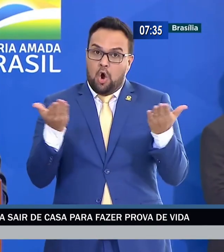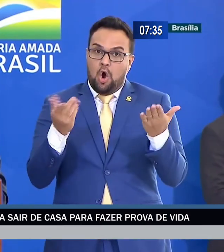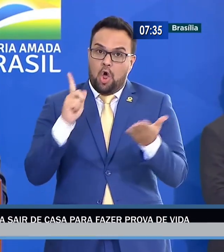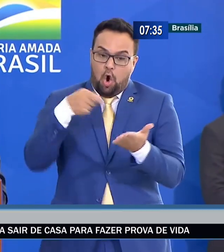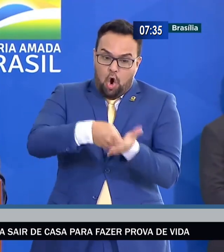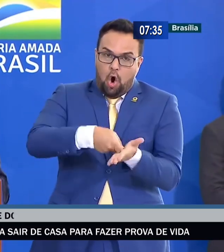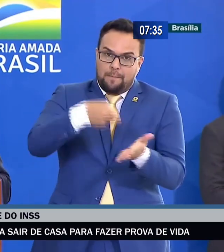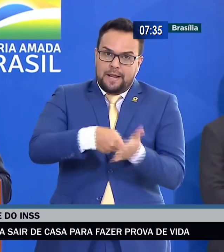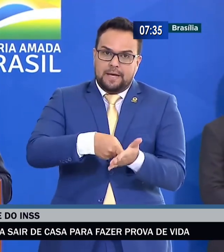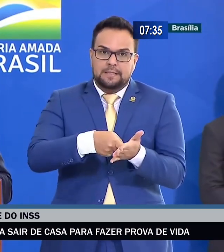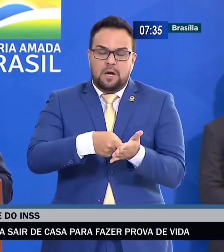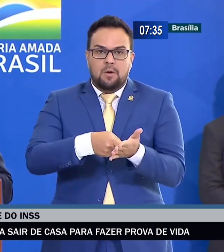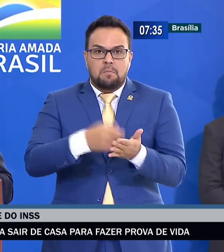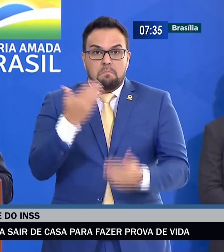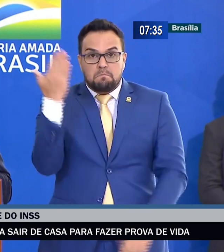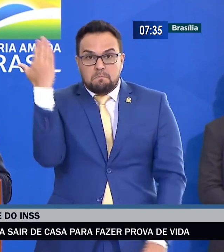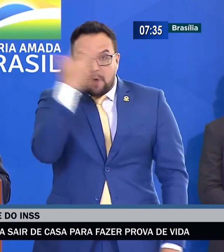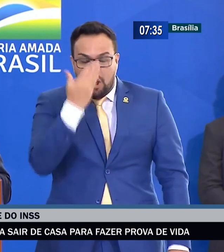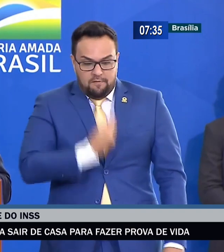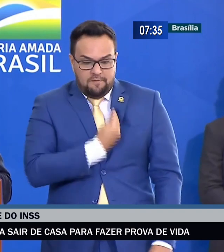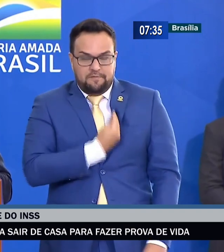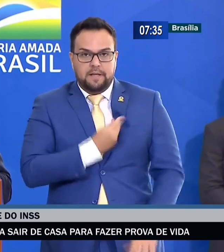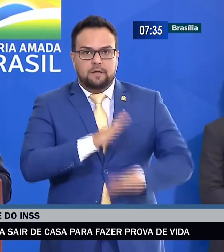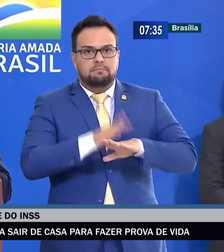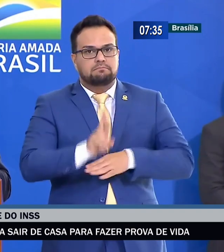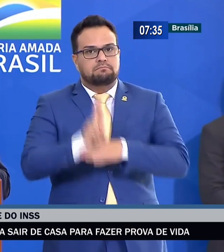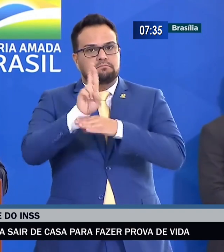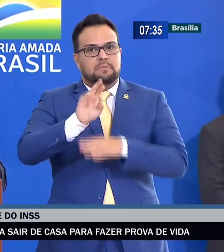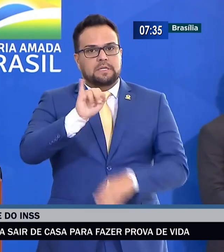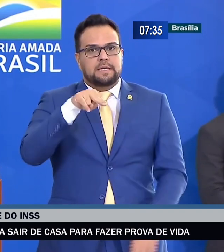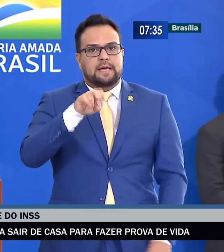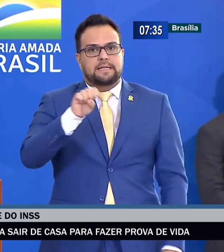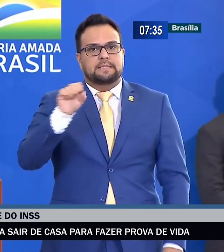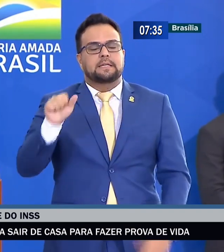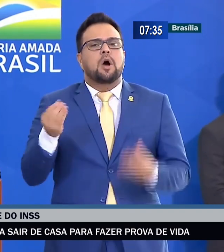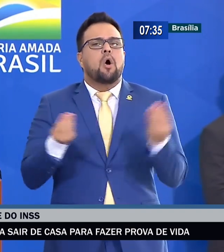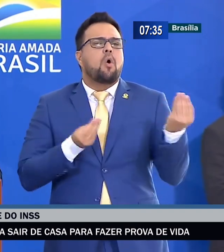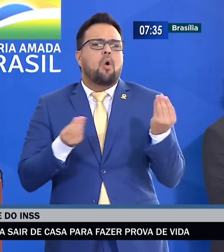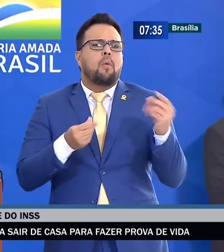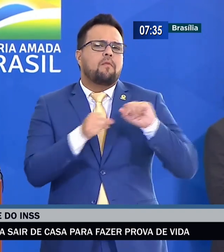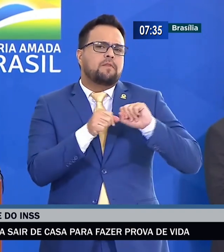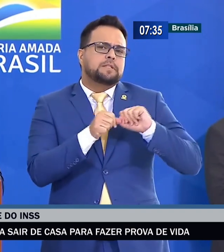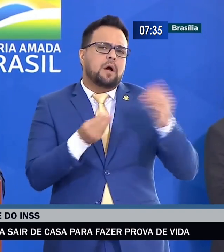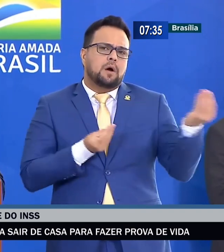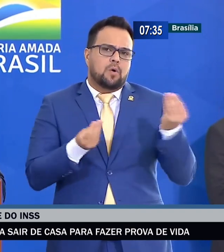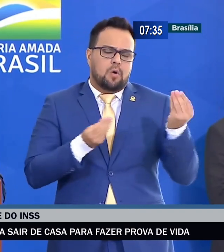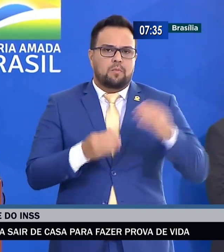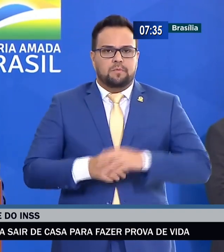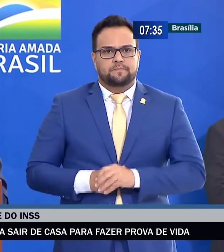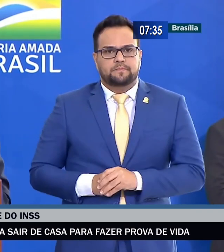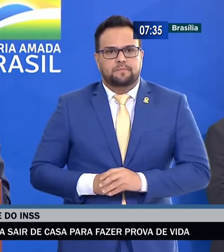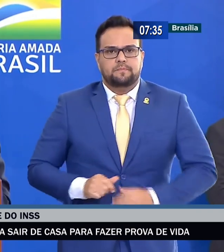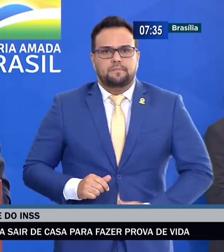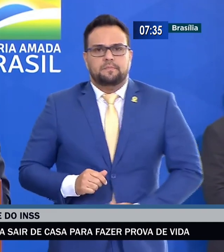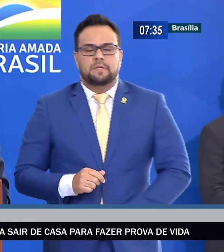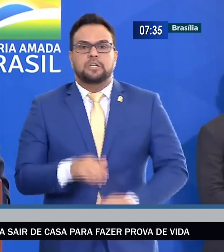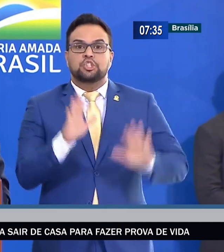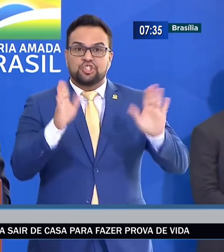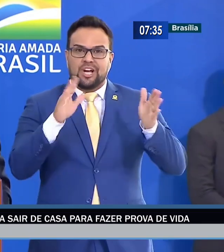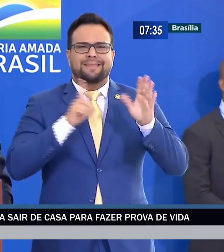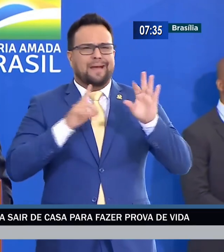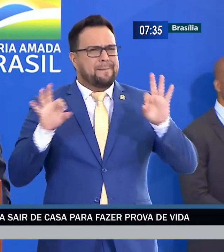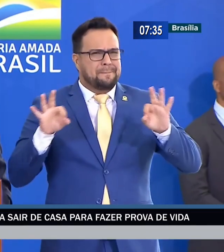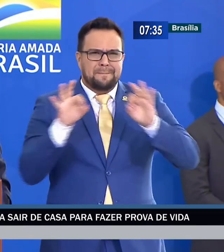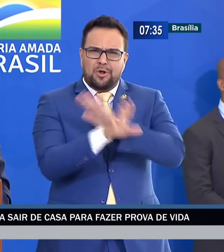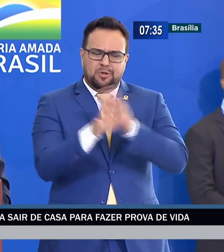obrigação de fazer a prova de vida é Nossa do INSS como faremos com todas as bases de